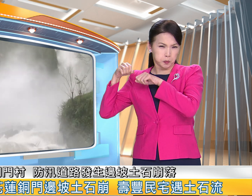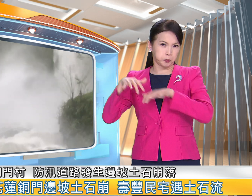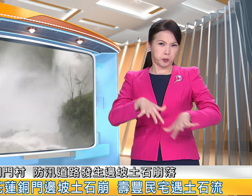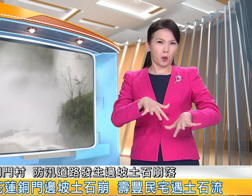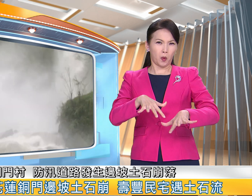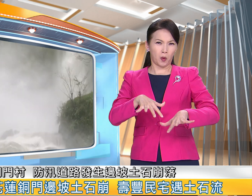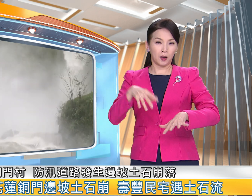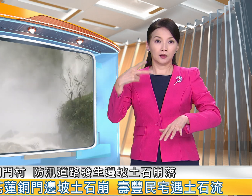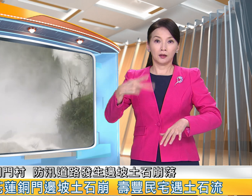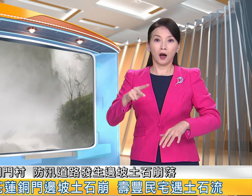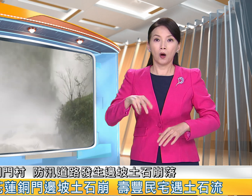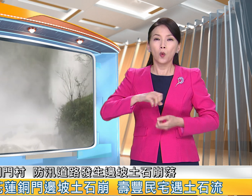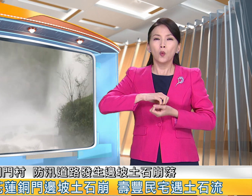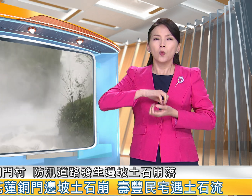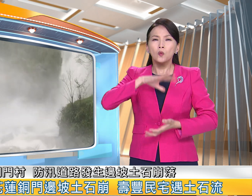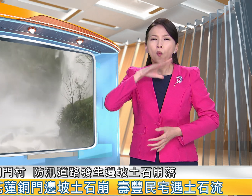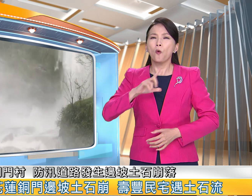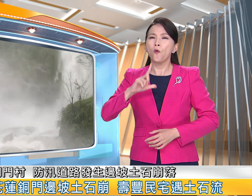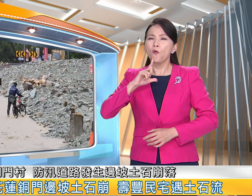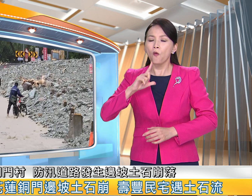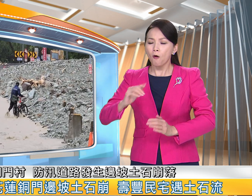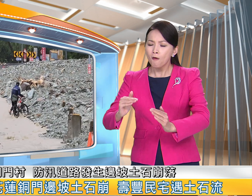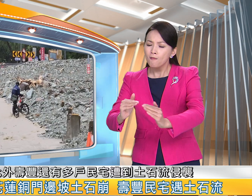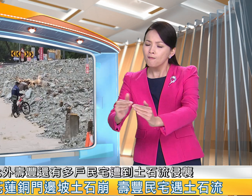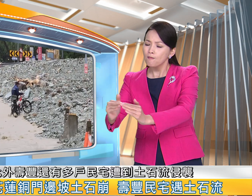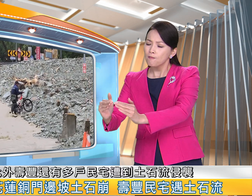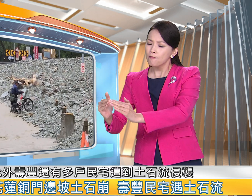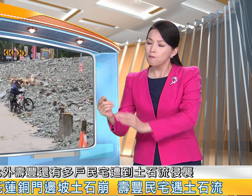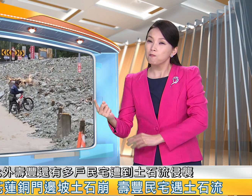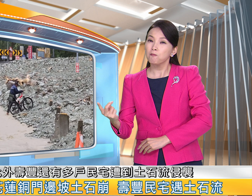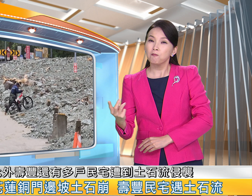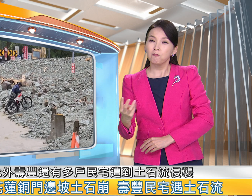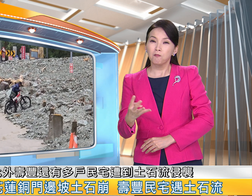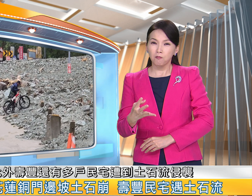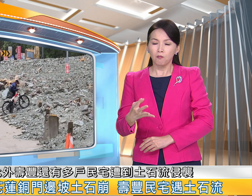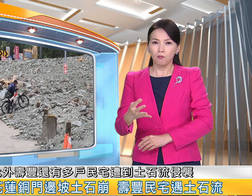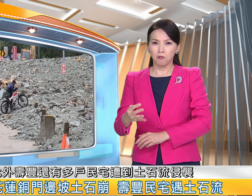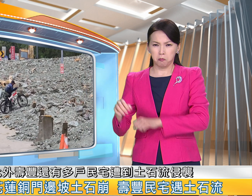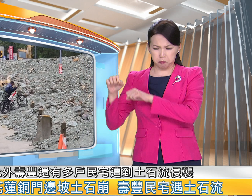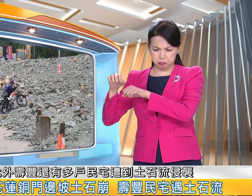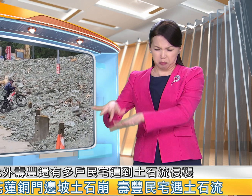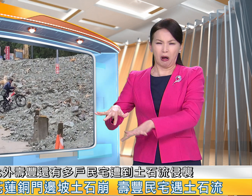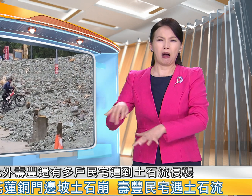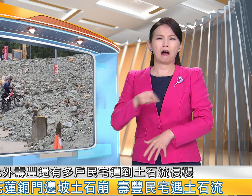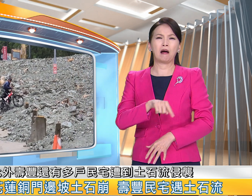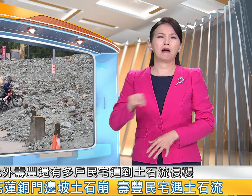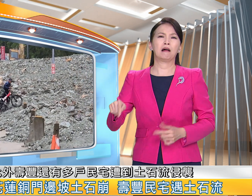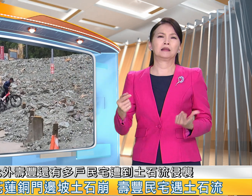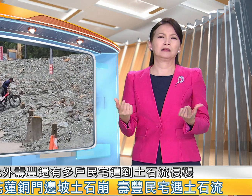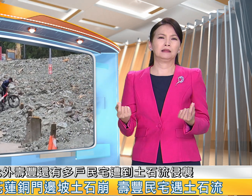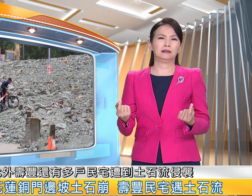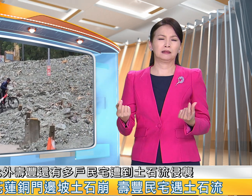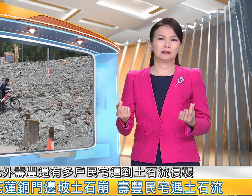坡土石崩落，此外受风还有多户民宅遭到了土石流的侵袭。